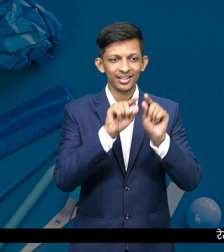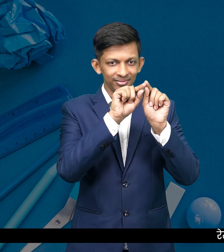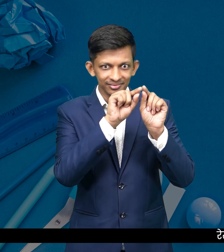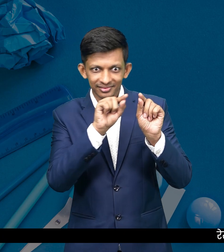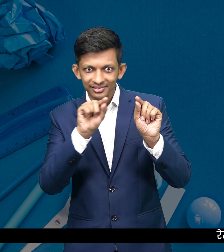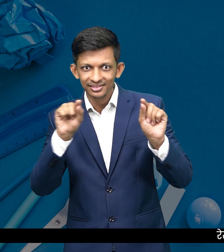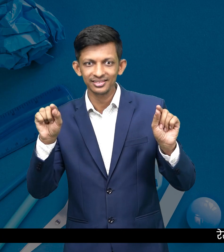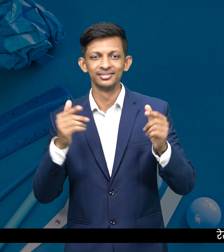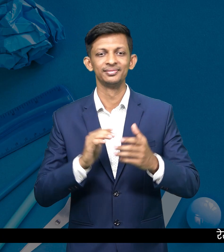रेखा,